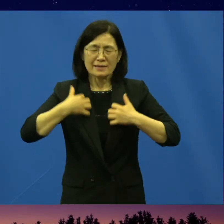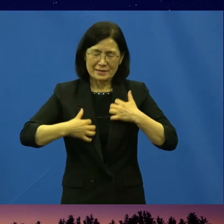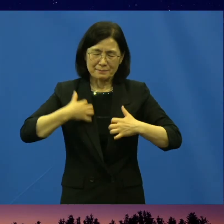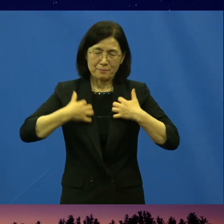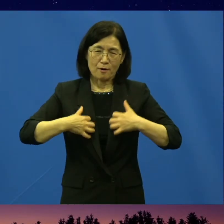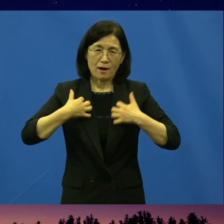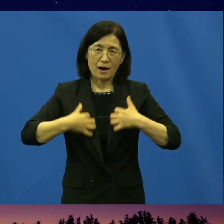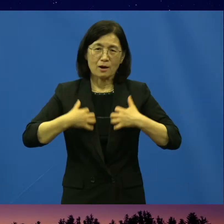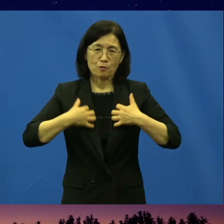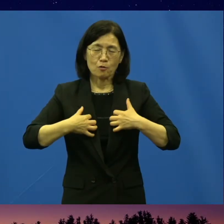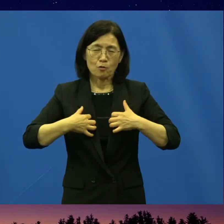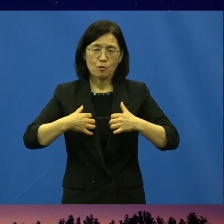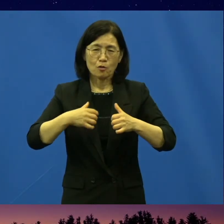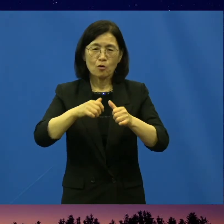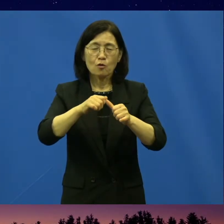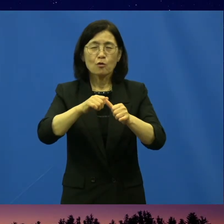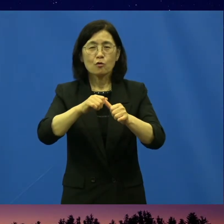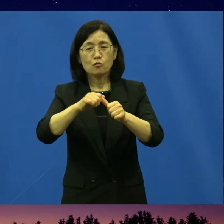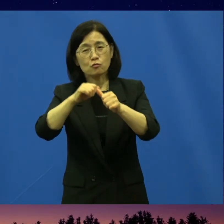구원을 만끽하라는 거예요.